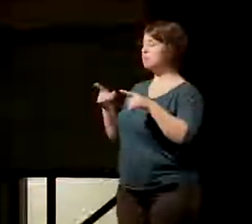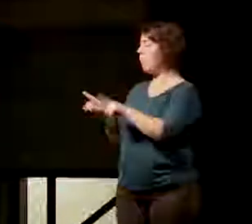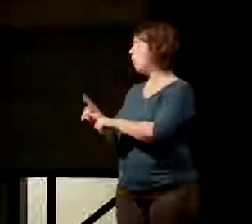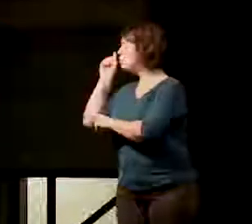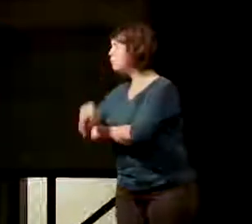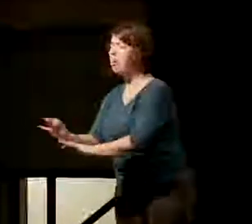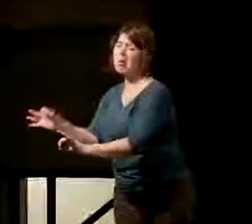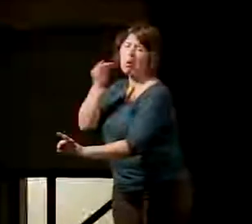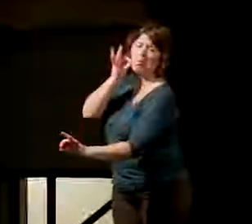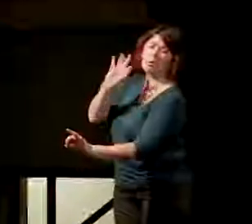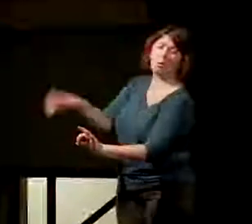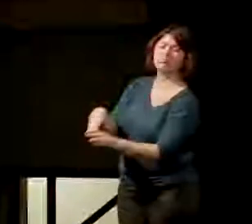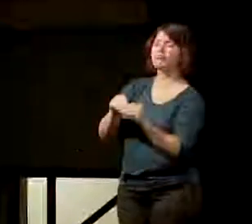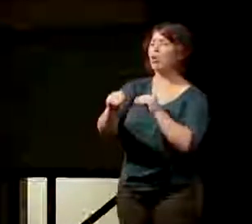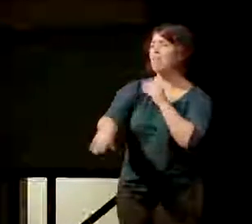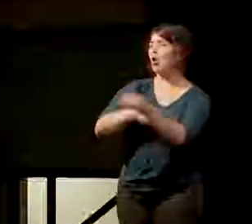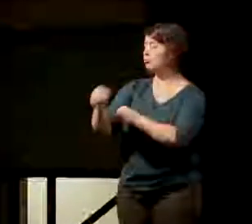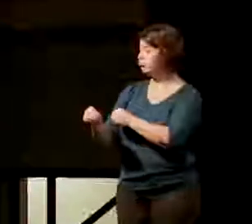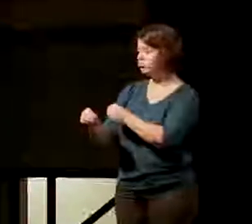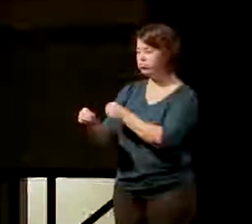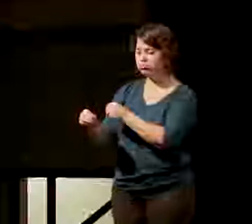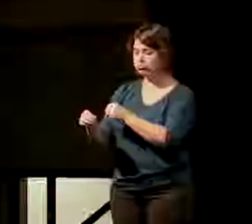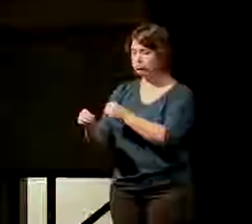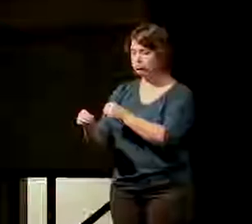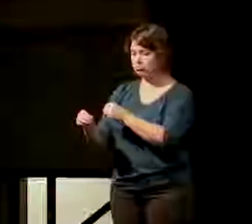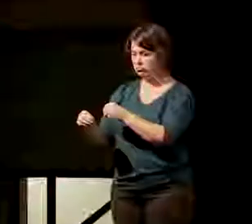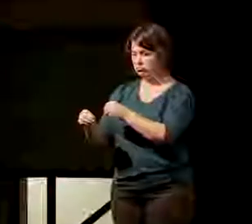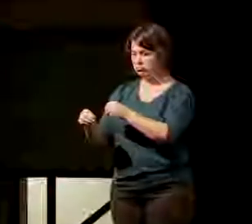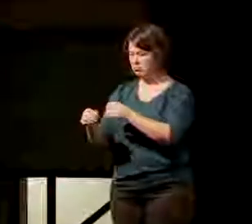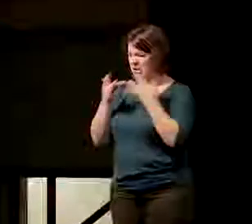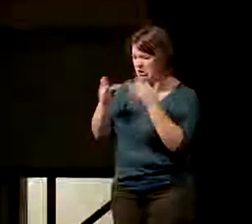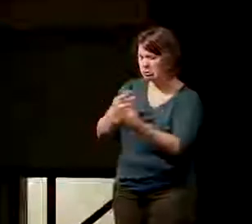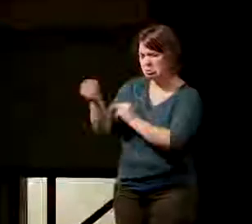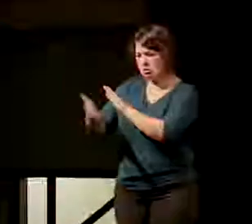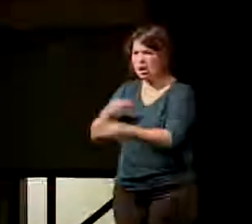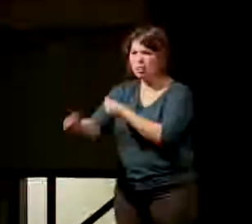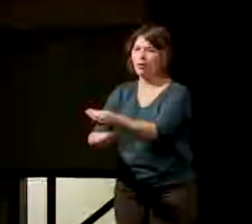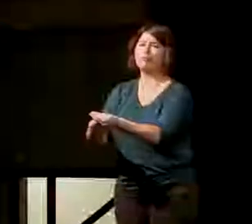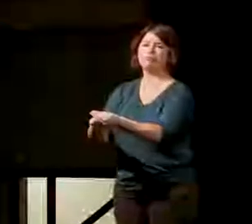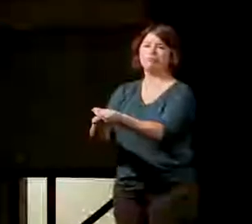les difficultés et repousse, donne ou offre à d'autres les déceptions comme les échecs.